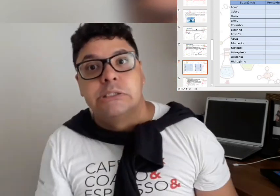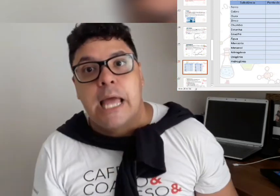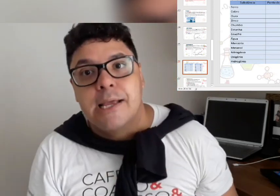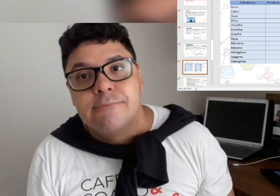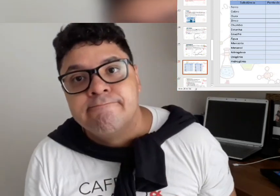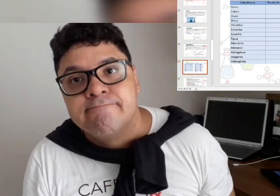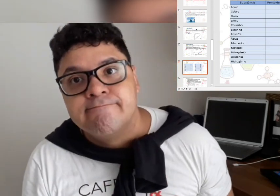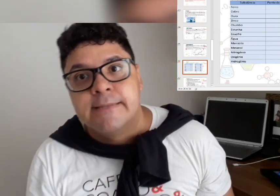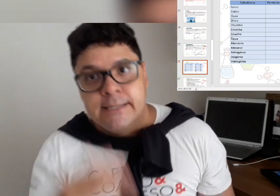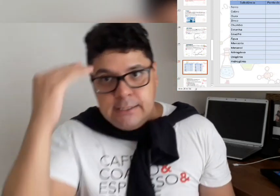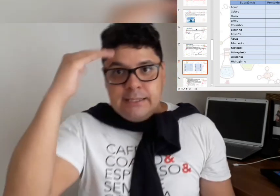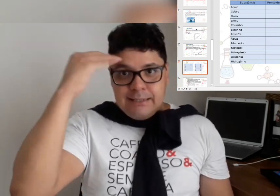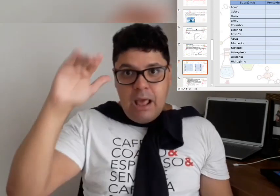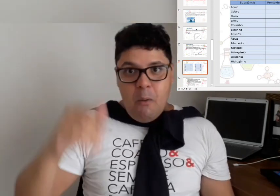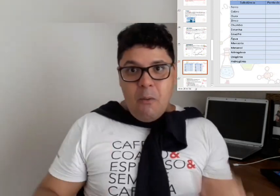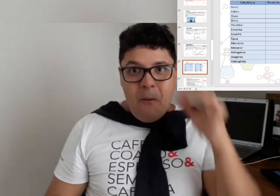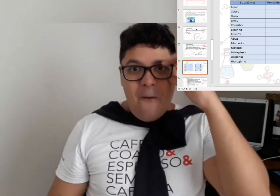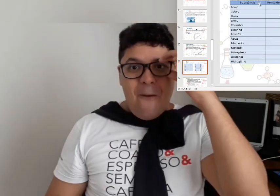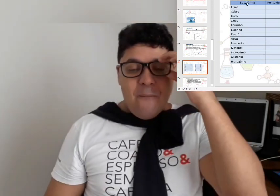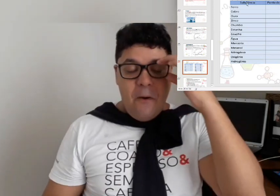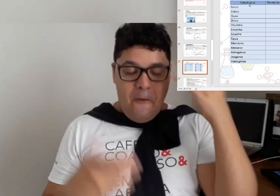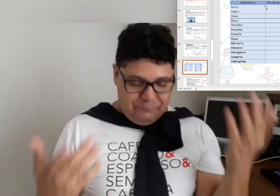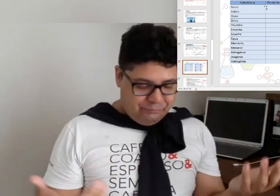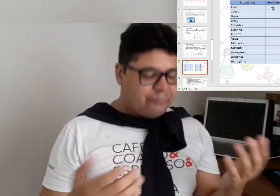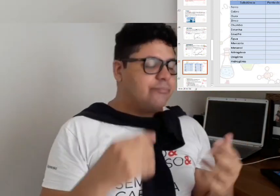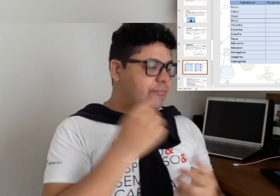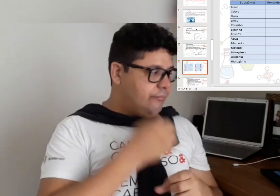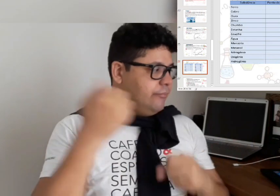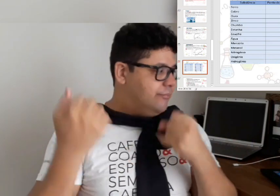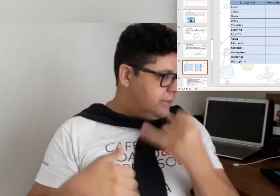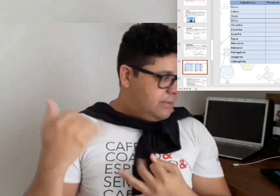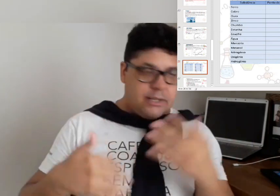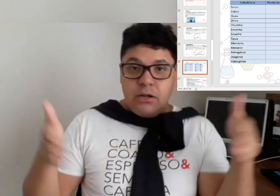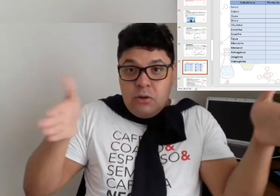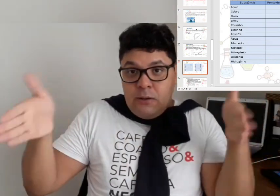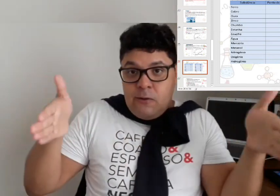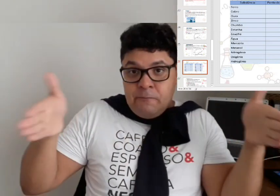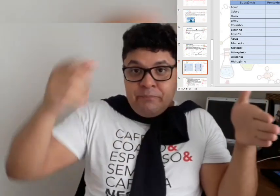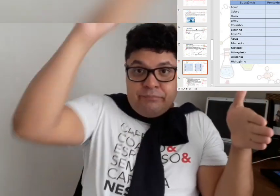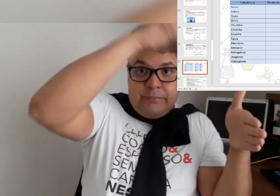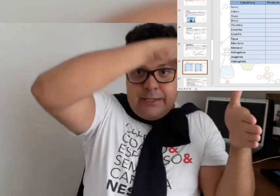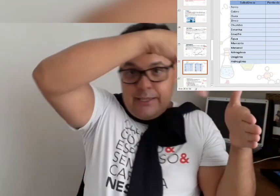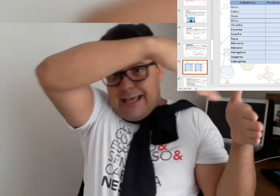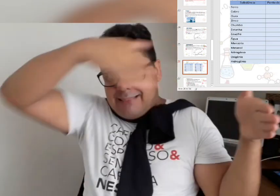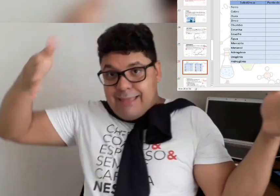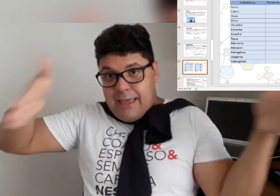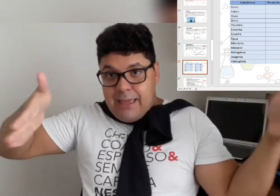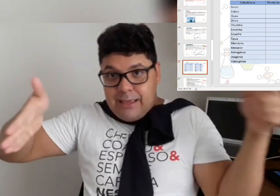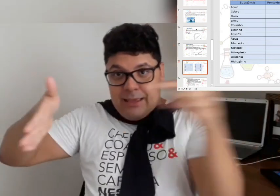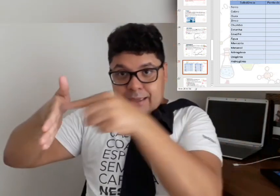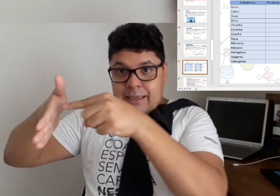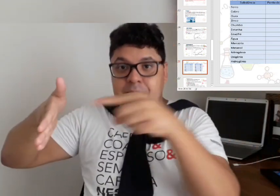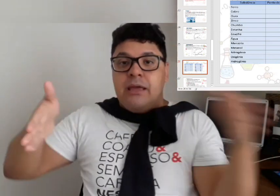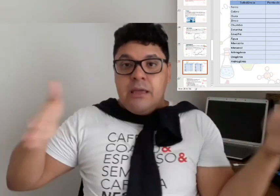o estado gasoso. Então, entre o ponto de fusão e o ponto de ebulição,